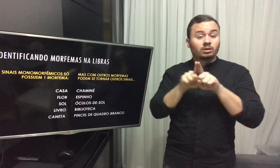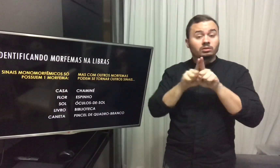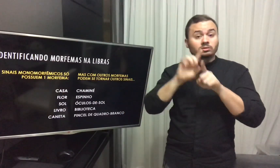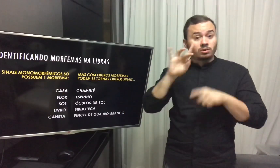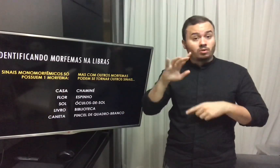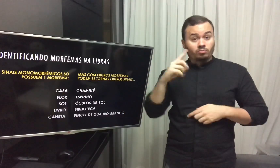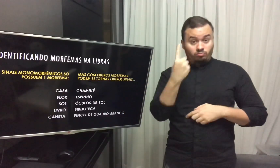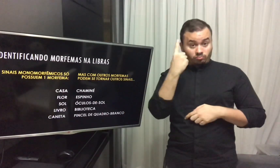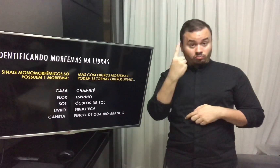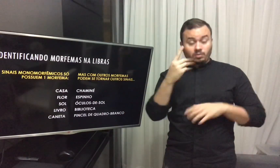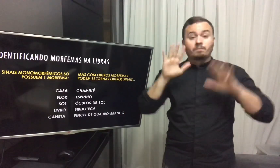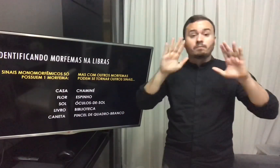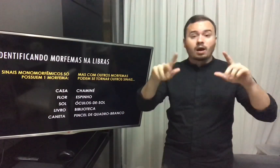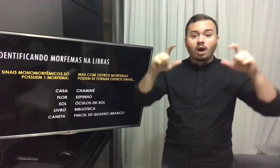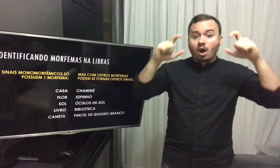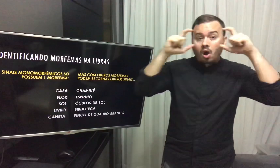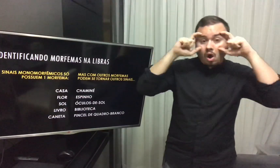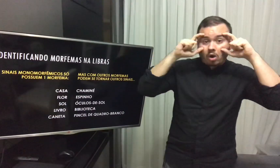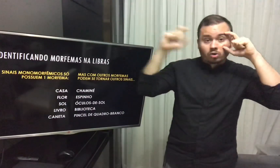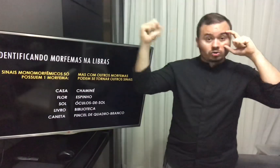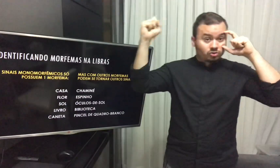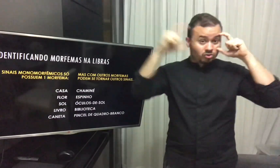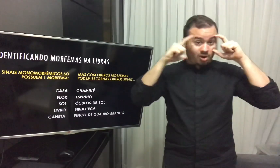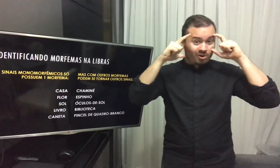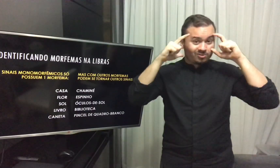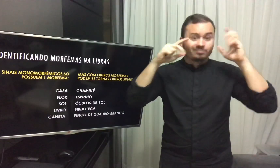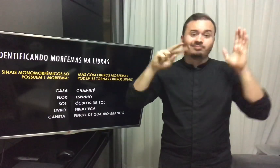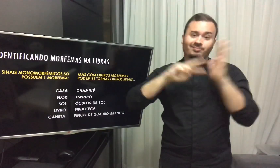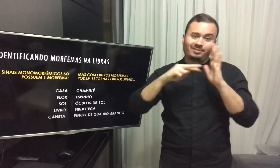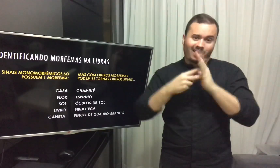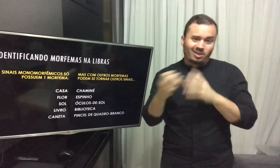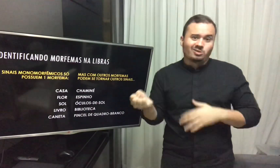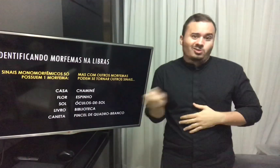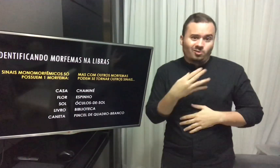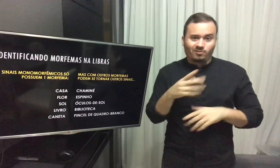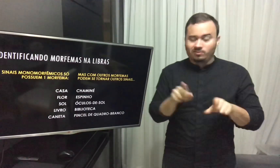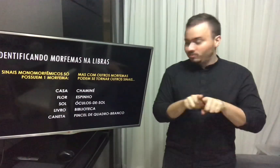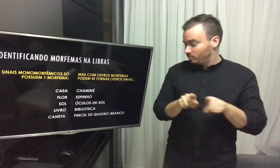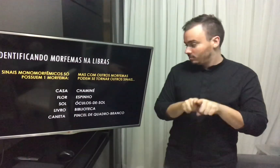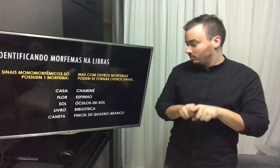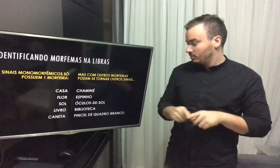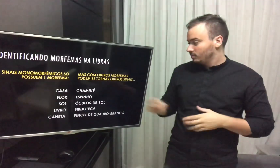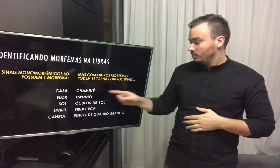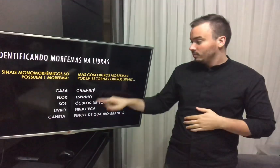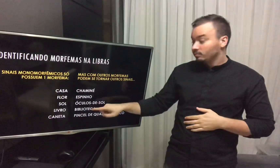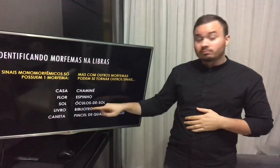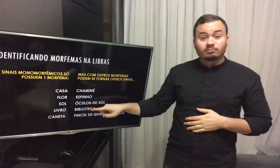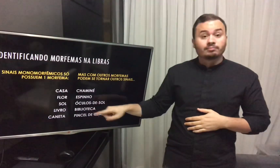Sol, eu também posso criar um novo sinal. Por exemplo, óculos de sol. É um novo significado.